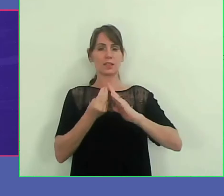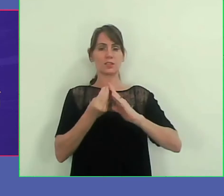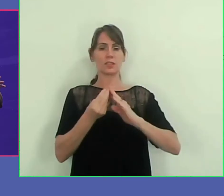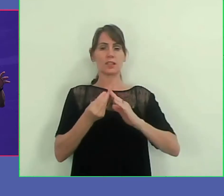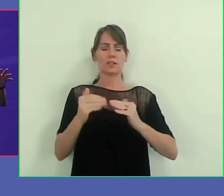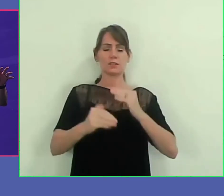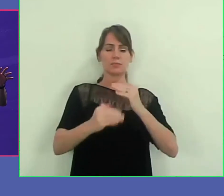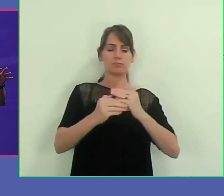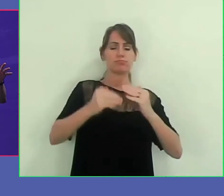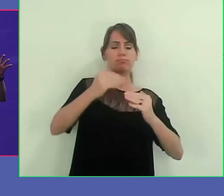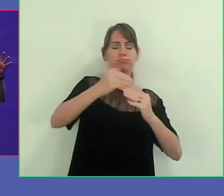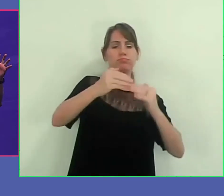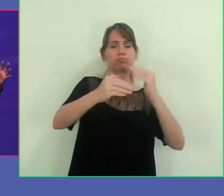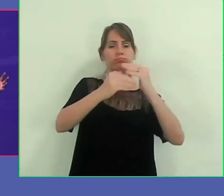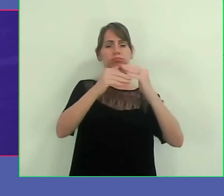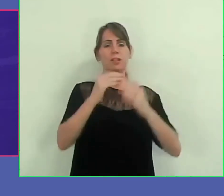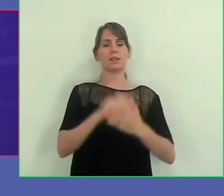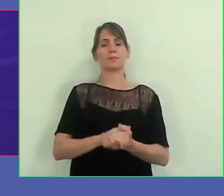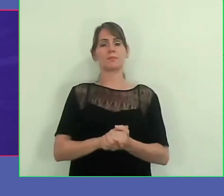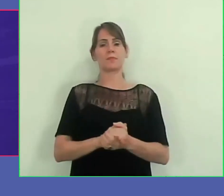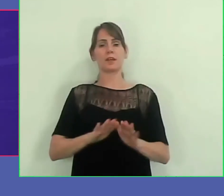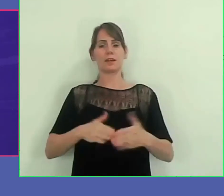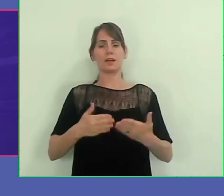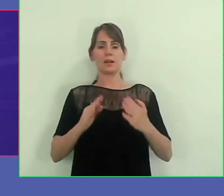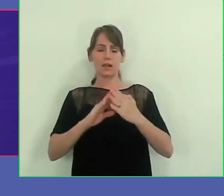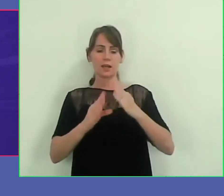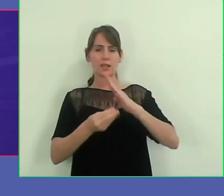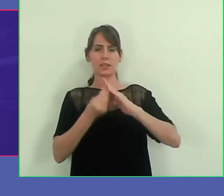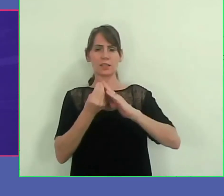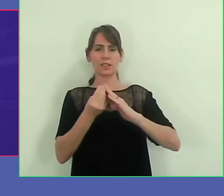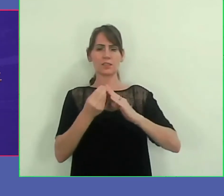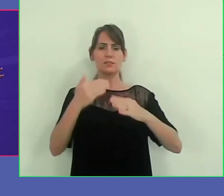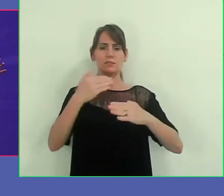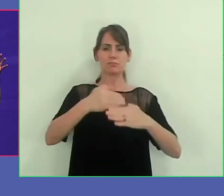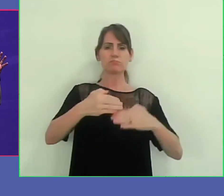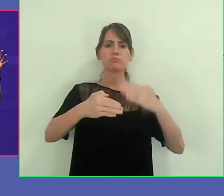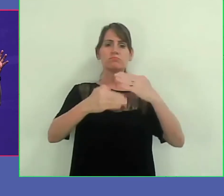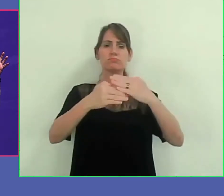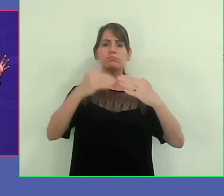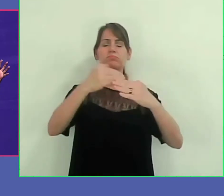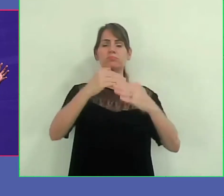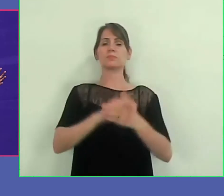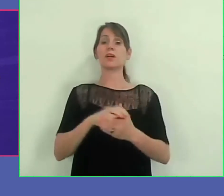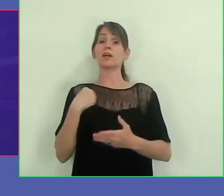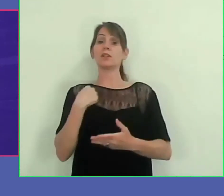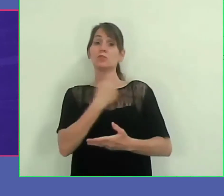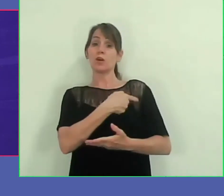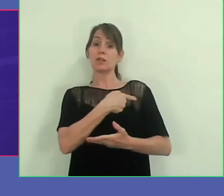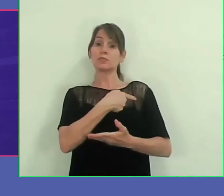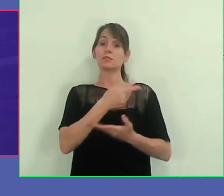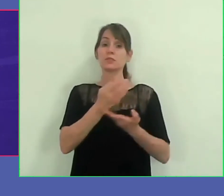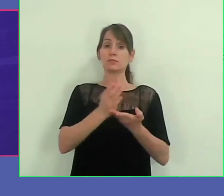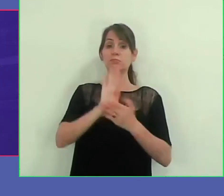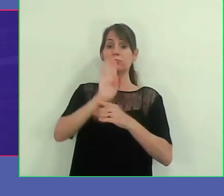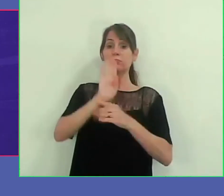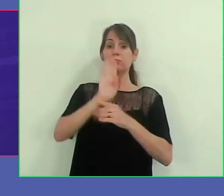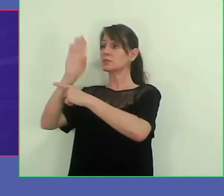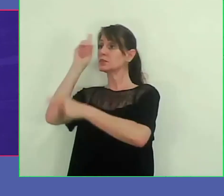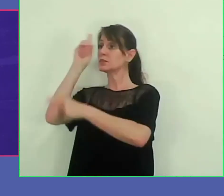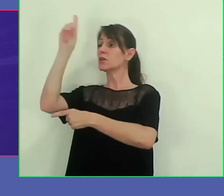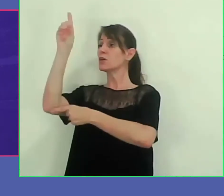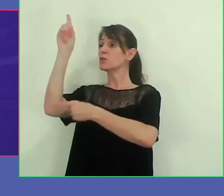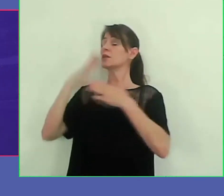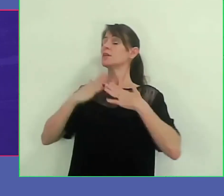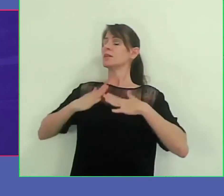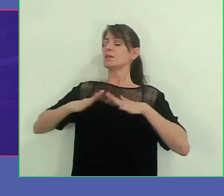igreja for edificada, nós vamos dar um lugar de descanso definitivo para o nosso Deus,